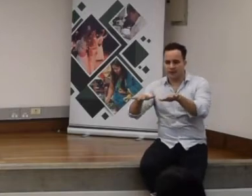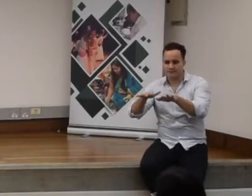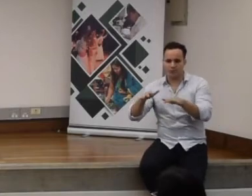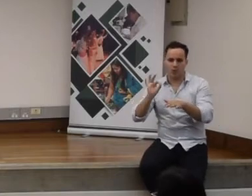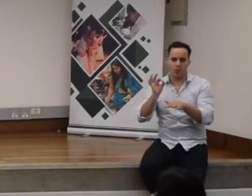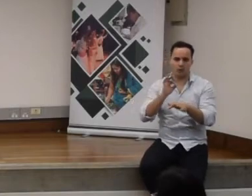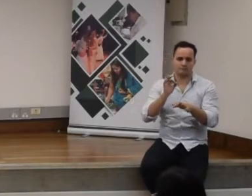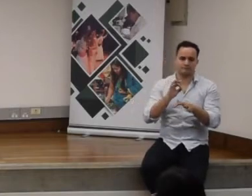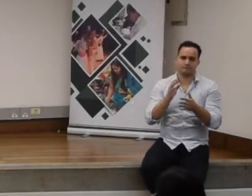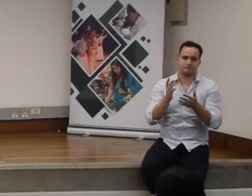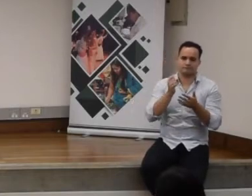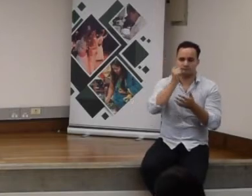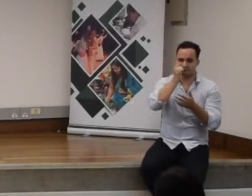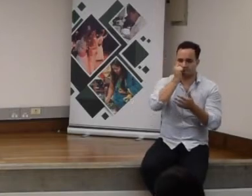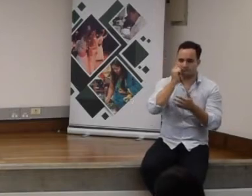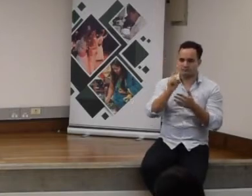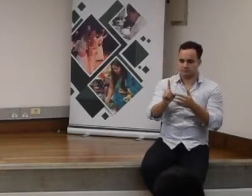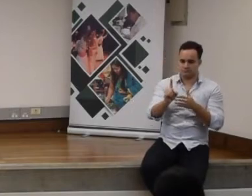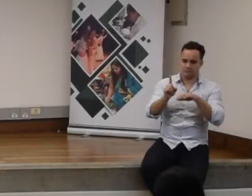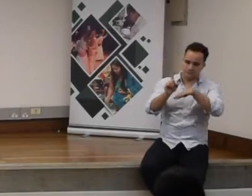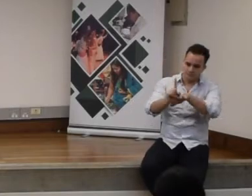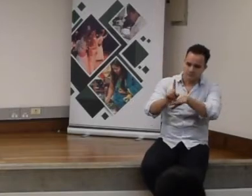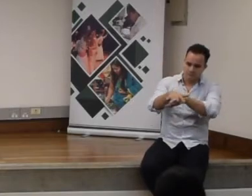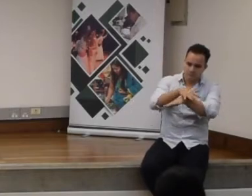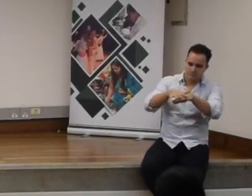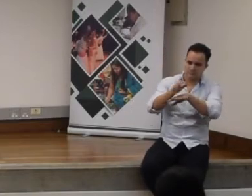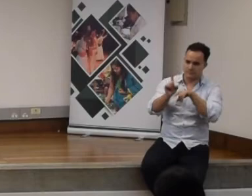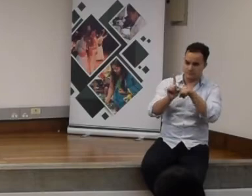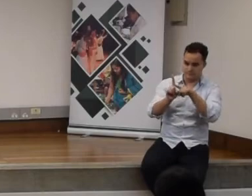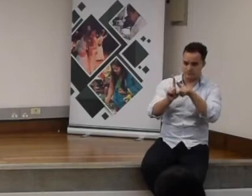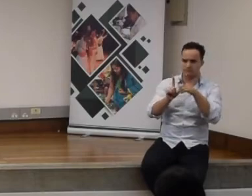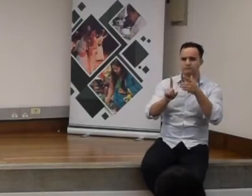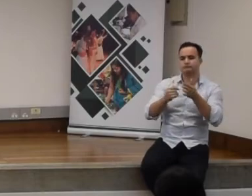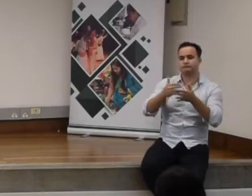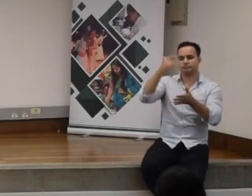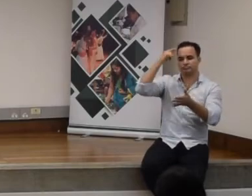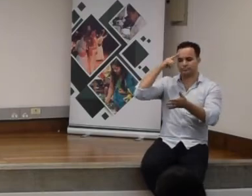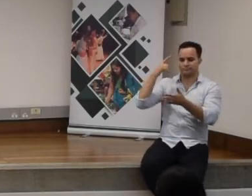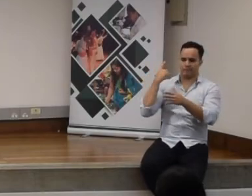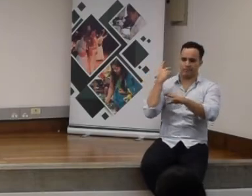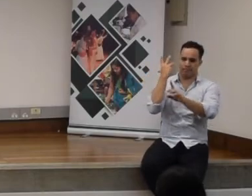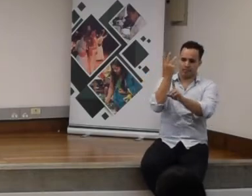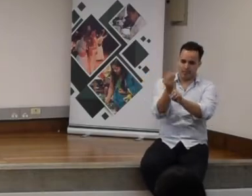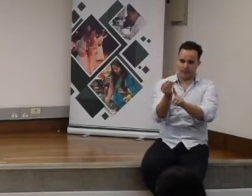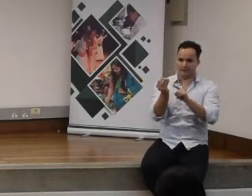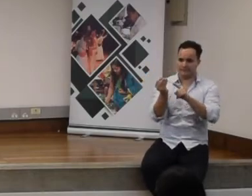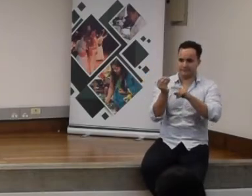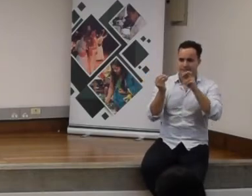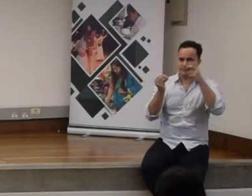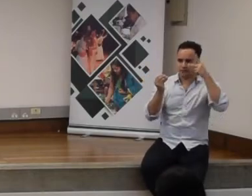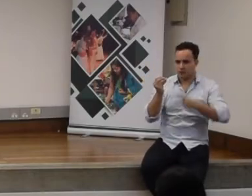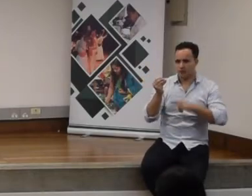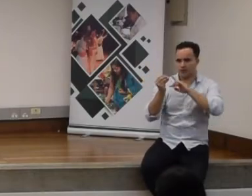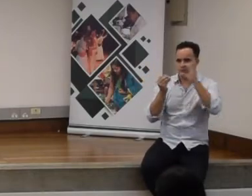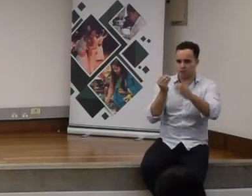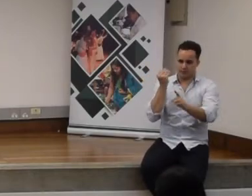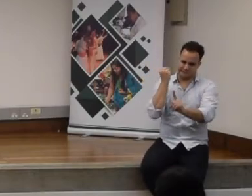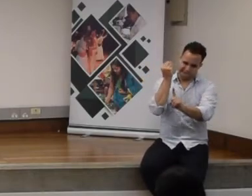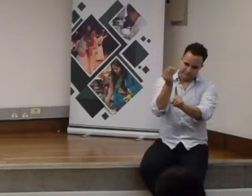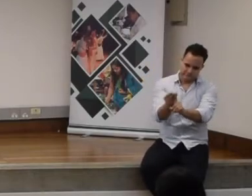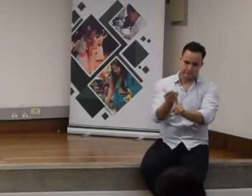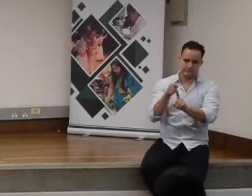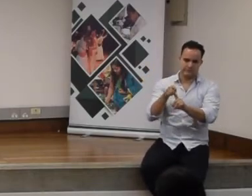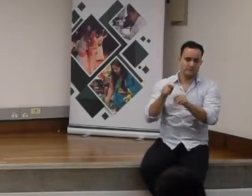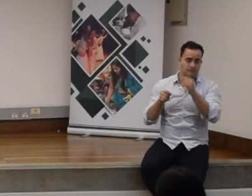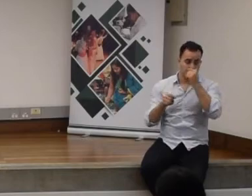la misma materia humana, y que tiene una impronta histórica y cultural. Este modelo de regionalización